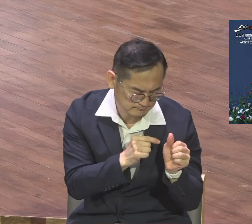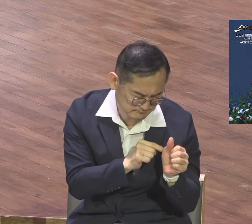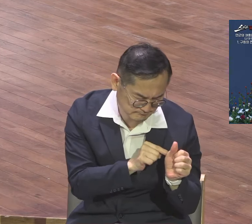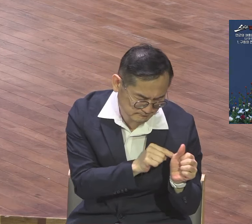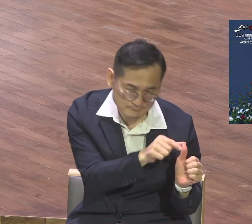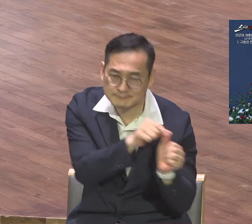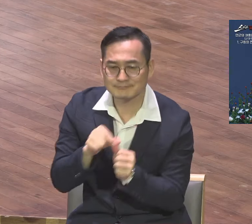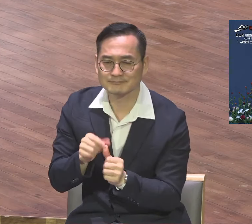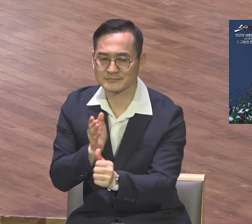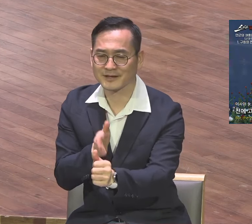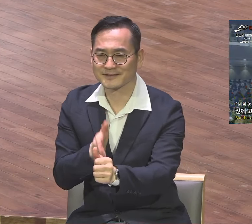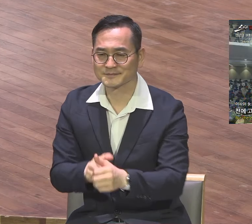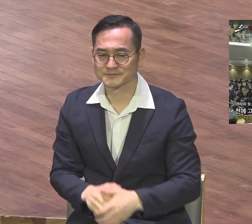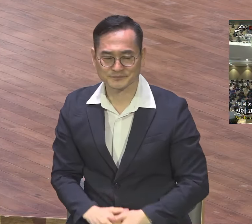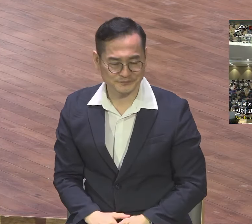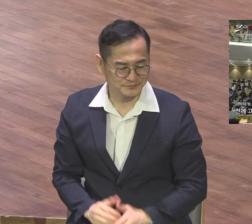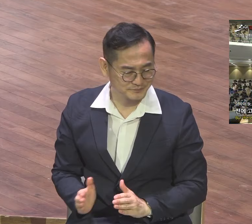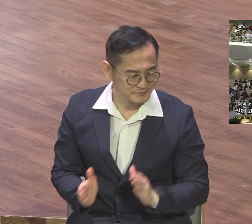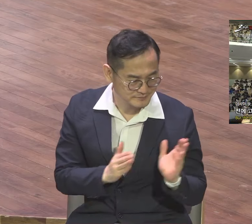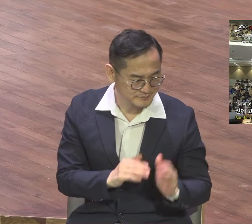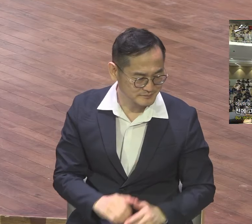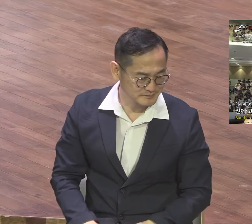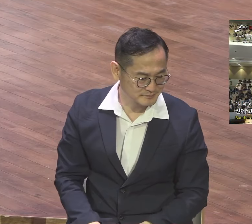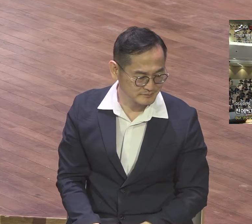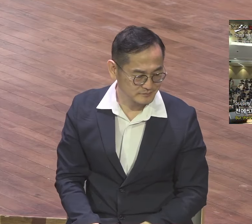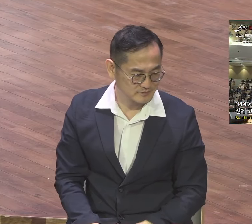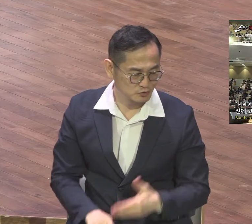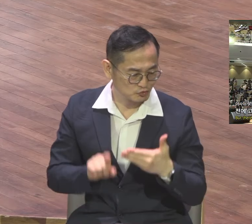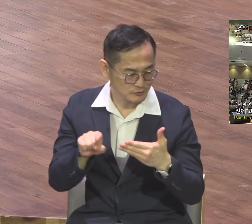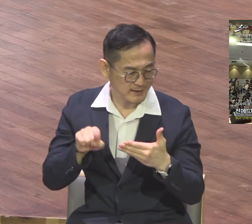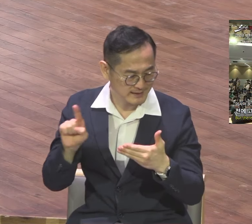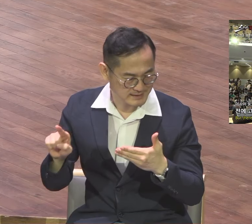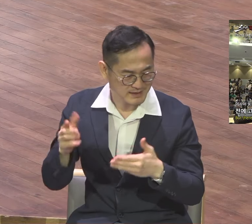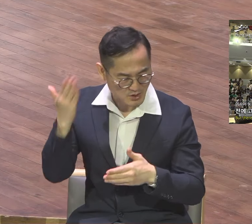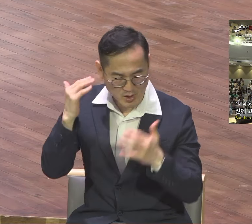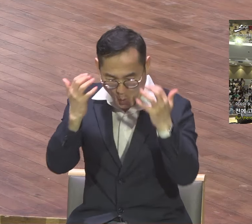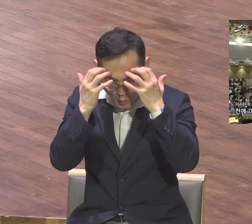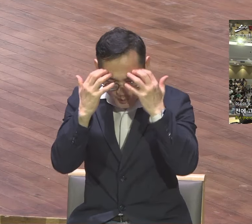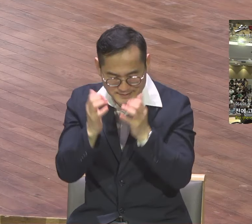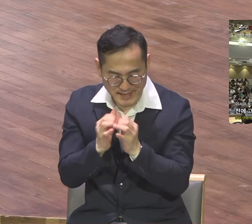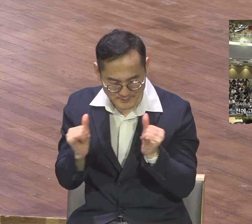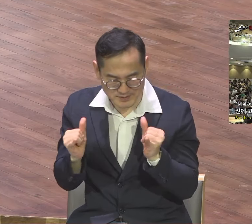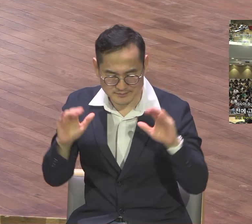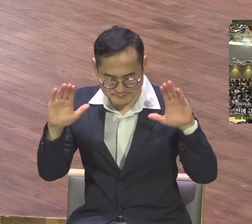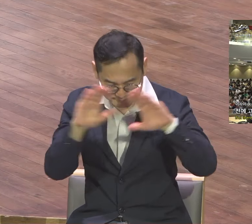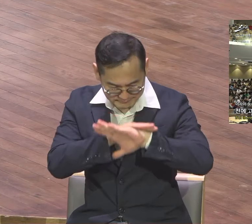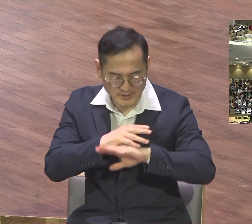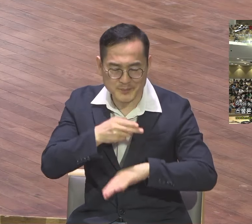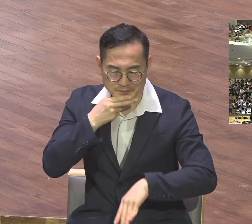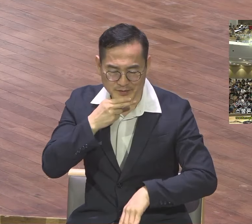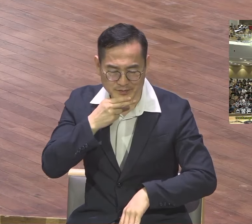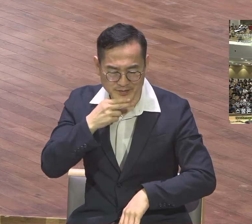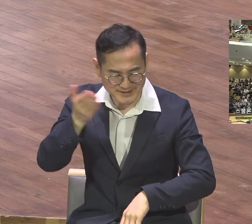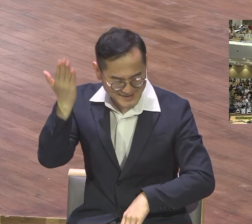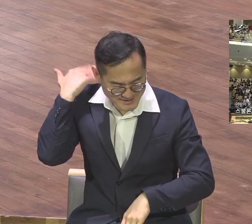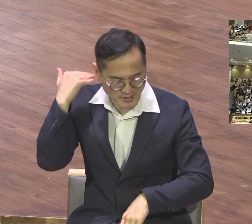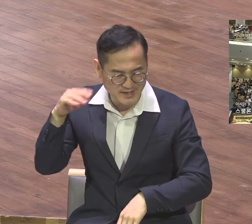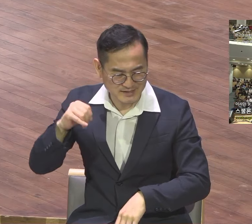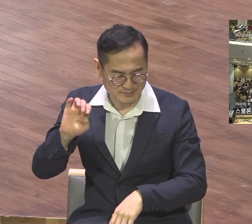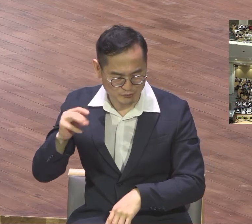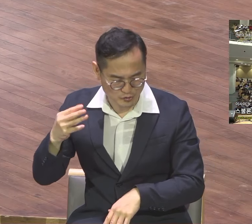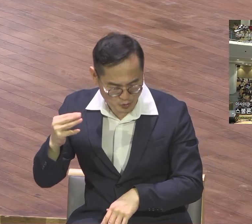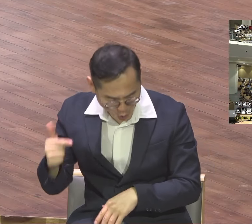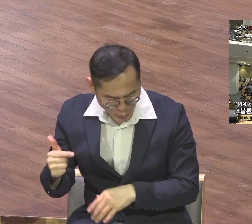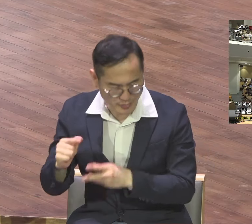1, 2절을 다시 봅니다. 전에 고통받던 자들에게는 허감이 없으리로다. 옛적에는 여호와께서 스불론 땅과